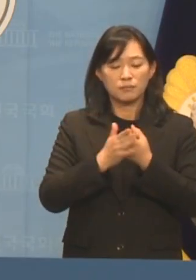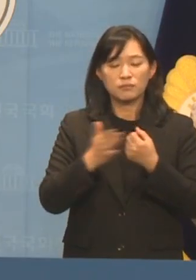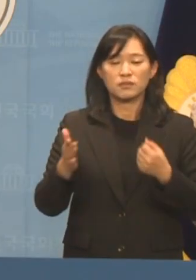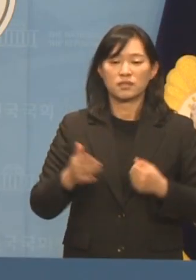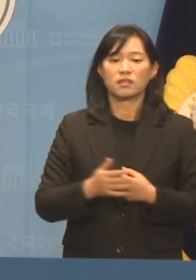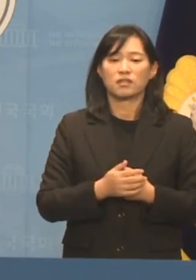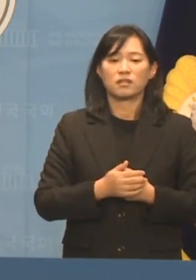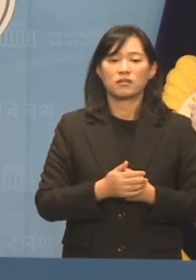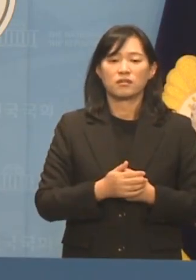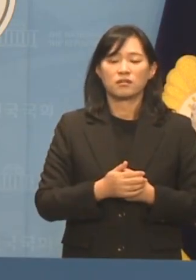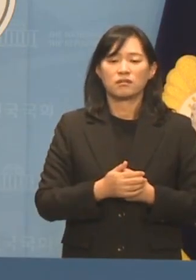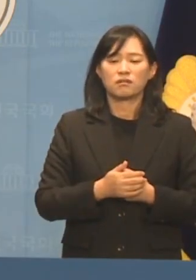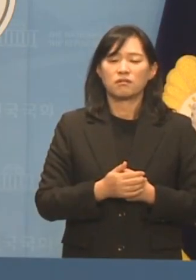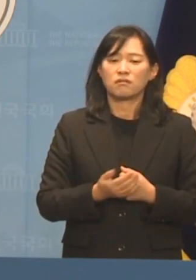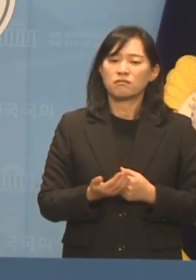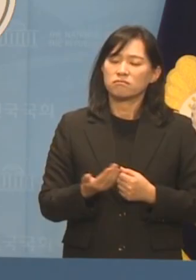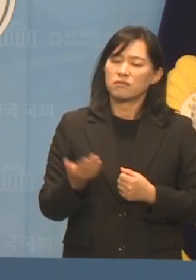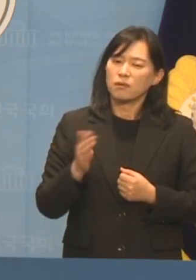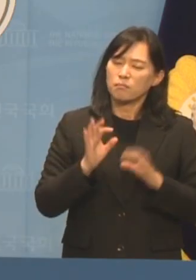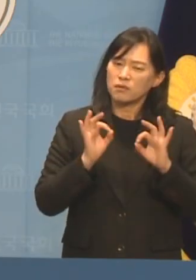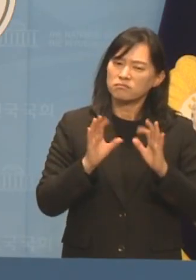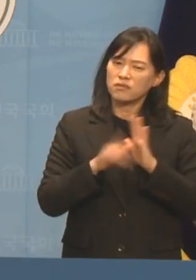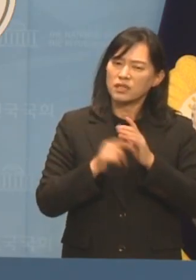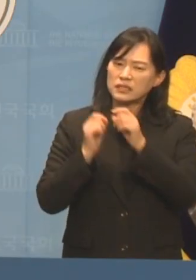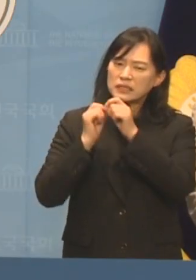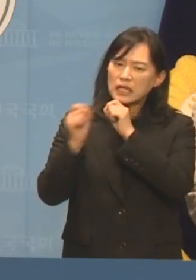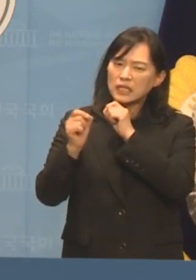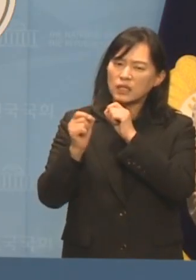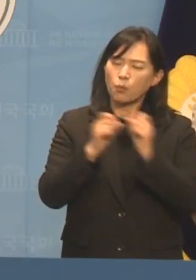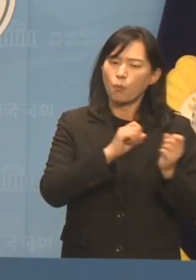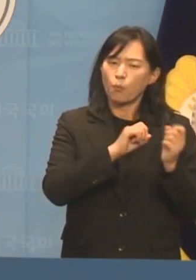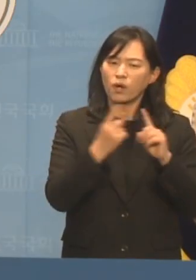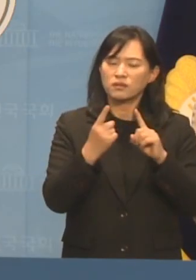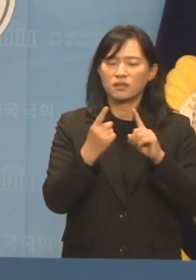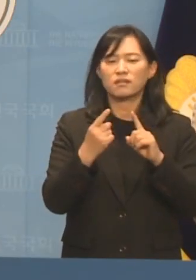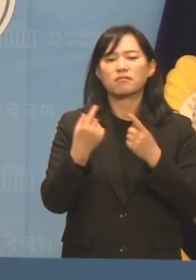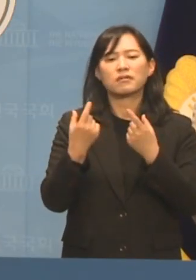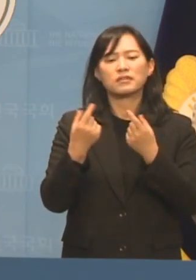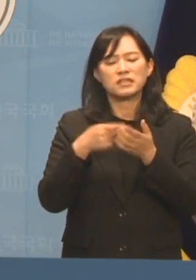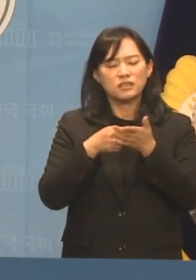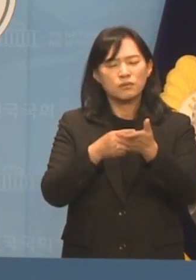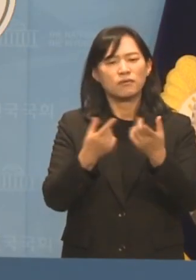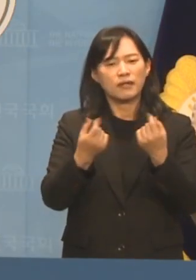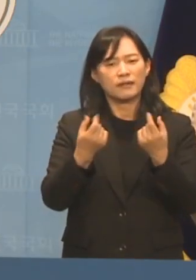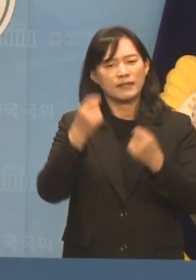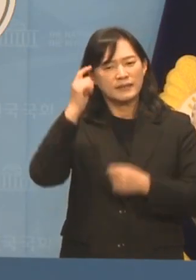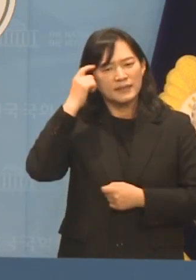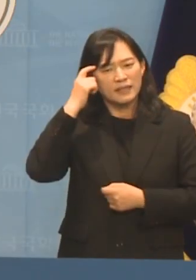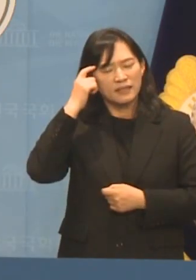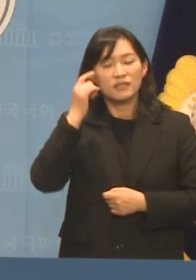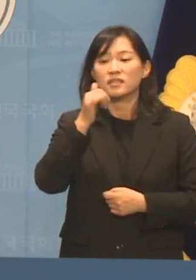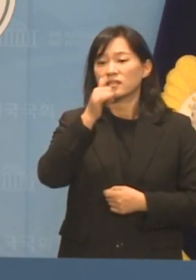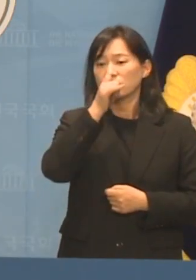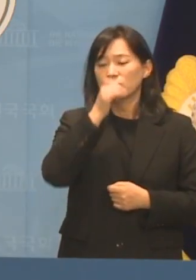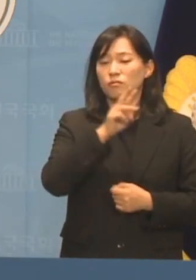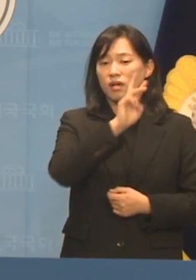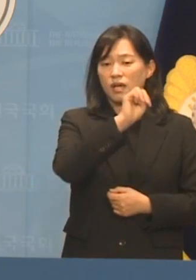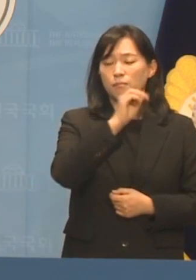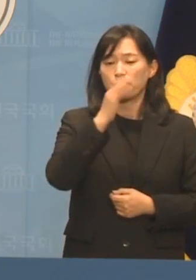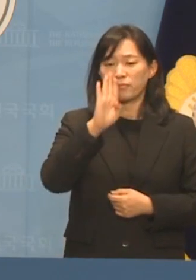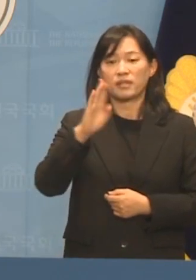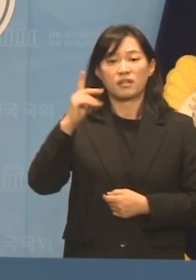포괄 허가를 받았는데 저희가 봤을 때는 이건 사기 회생 신청이다라고 규정하고 저희가 임했습니다. MBK